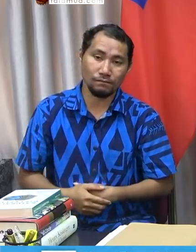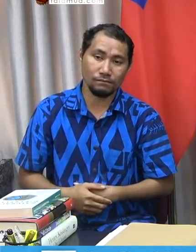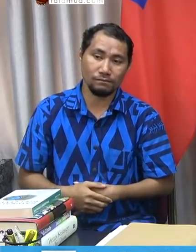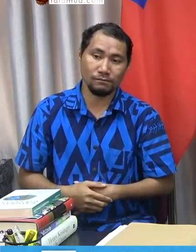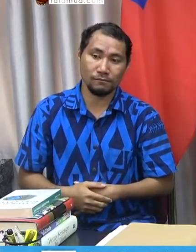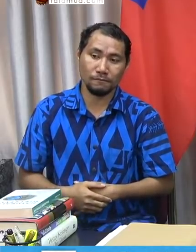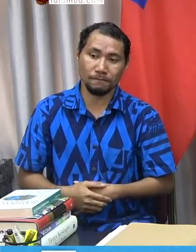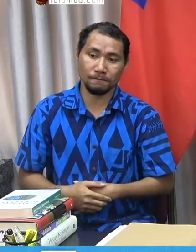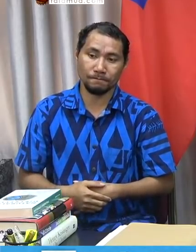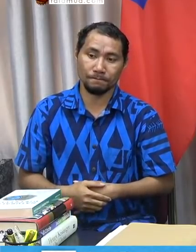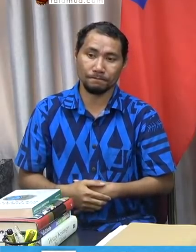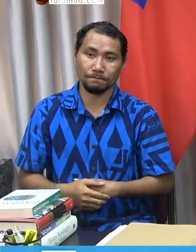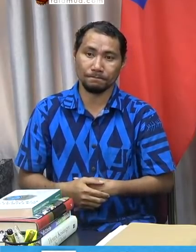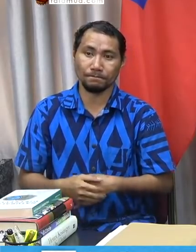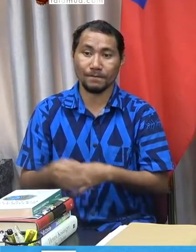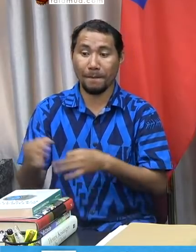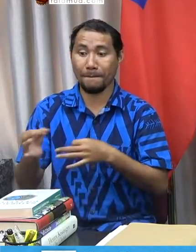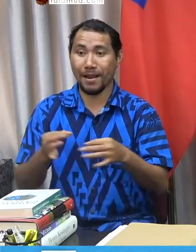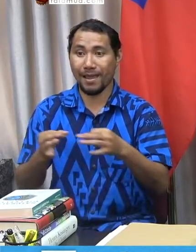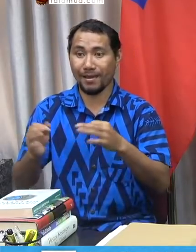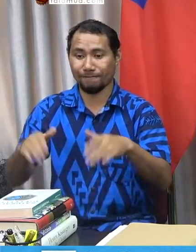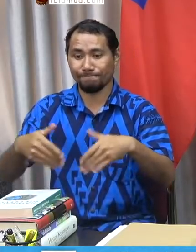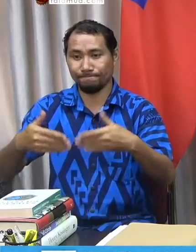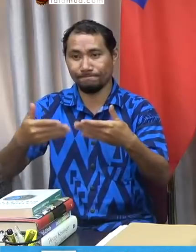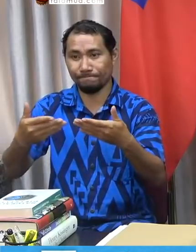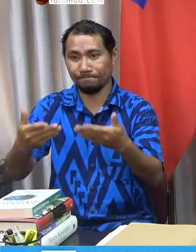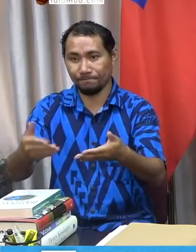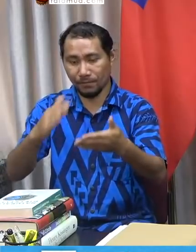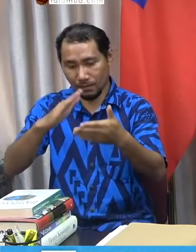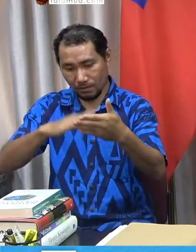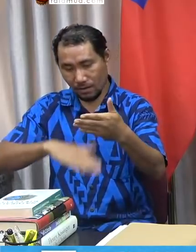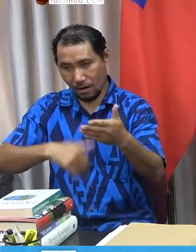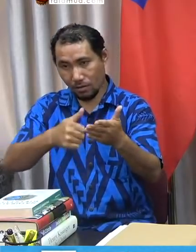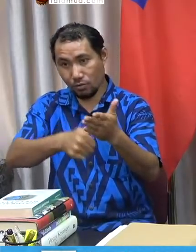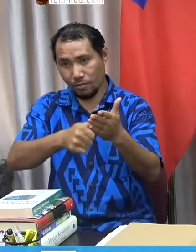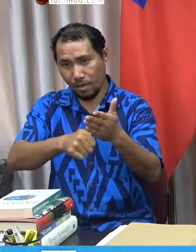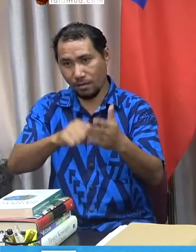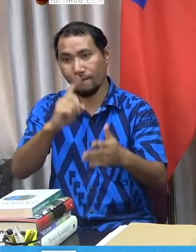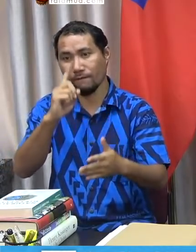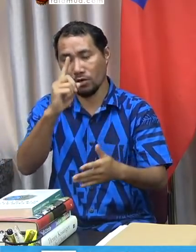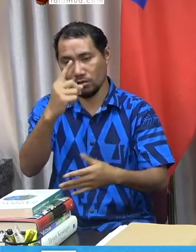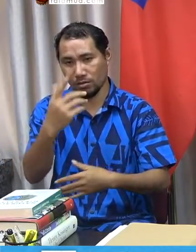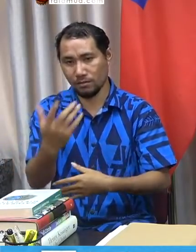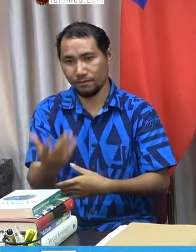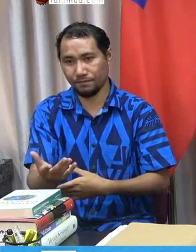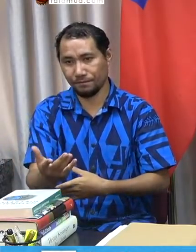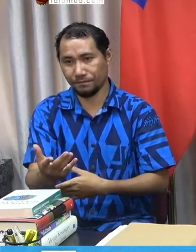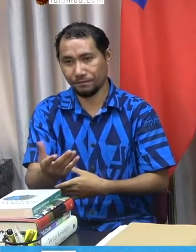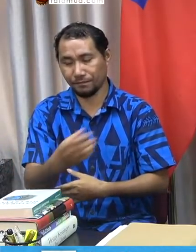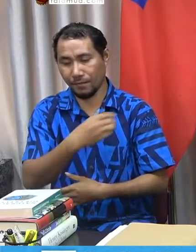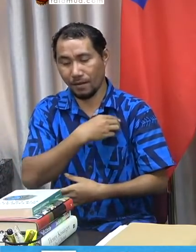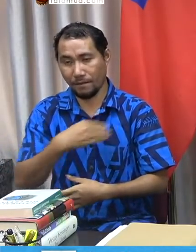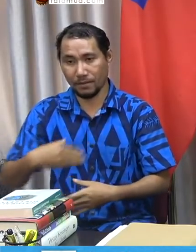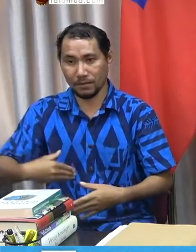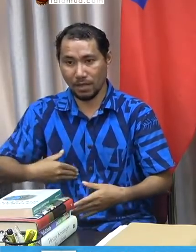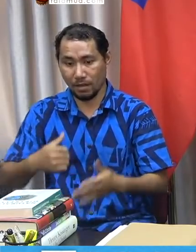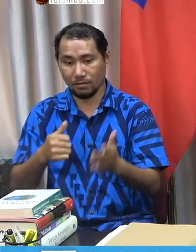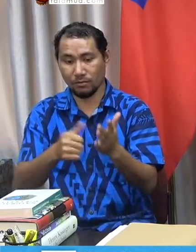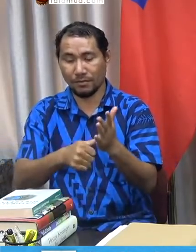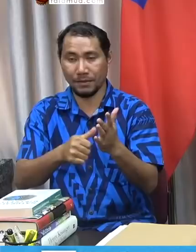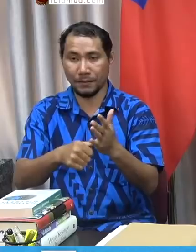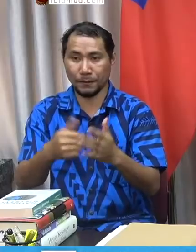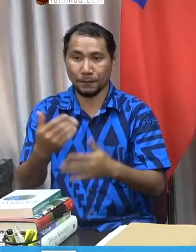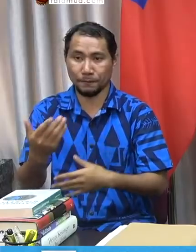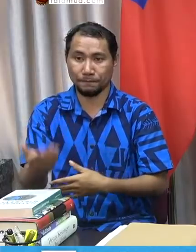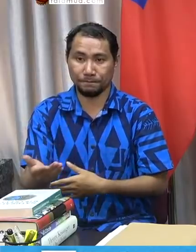le talolutupe whaapopo mua, e le fionga i le minista o tupe. I